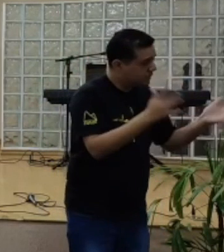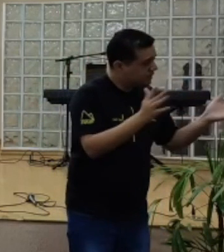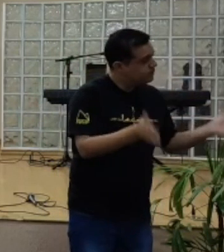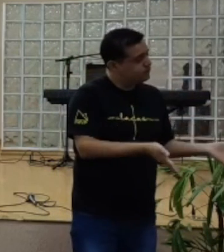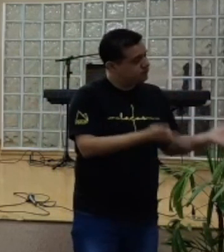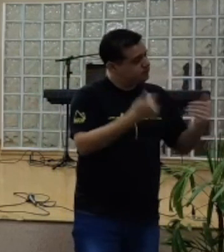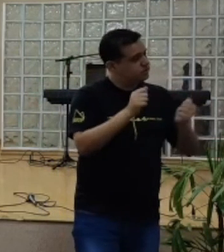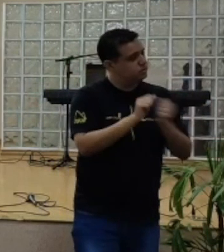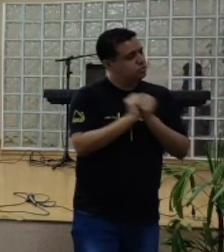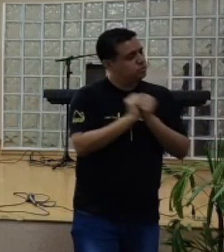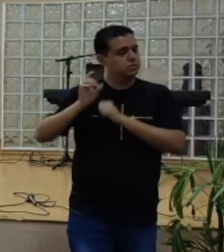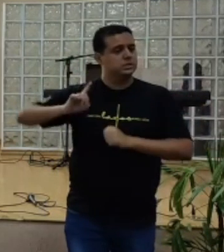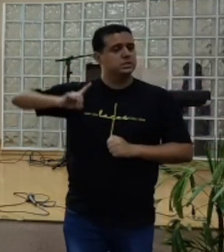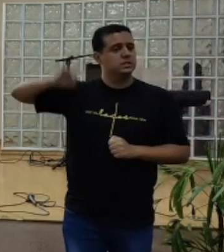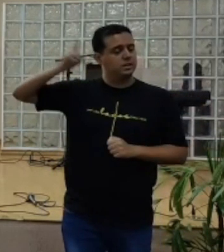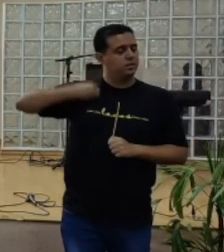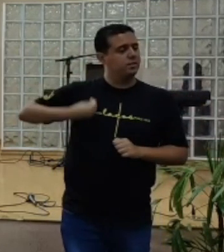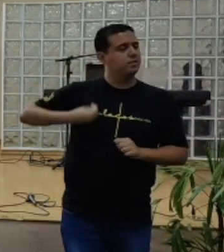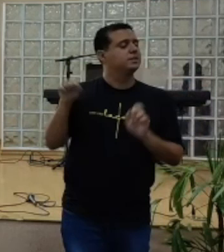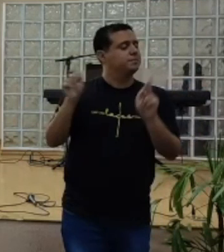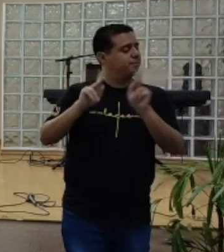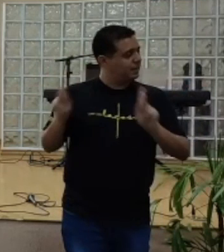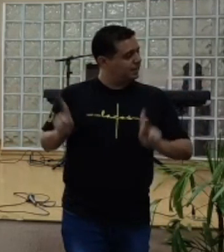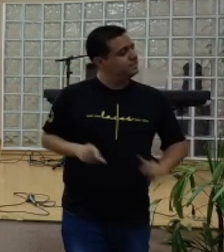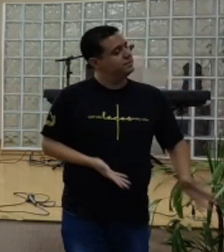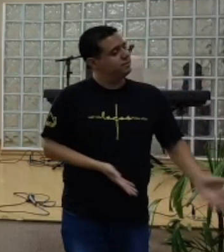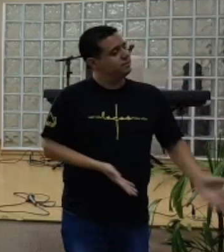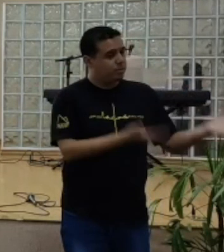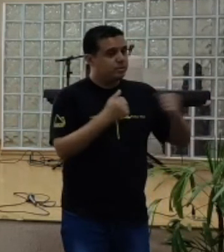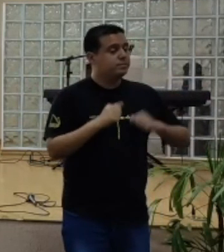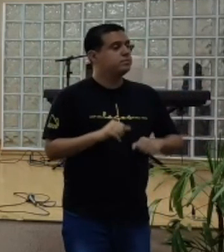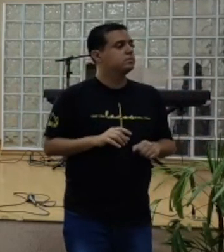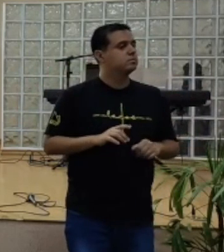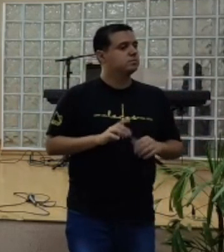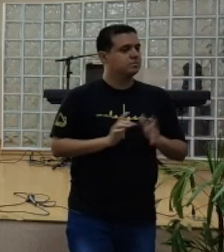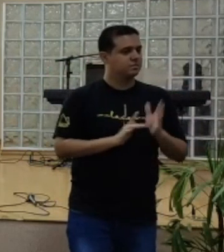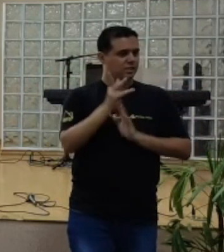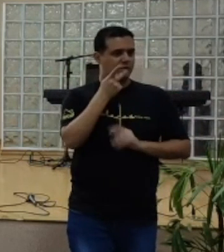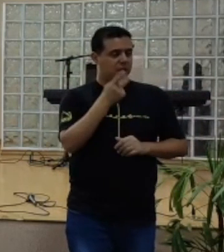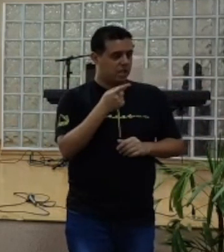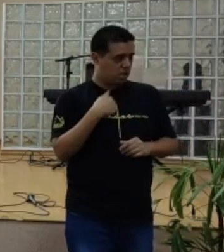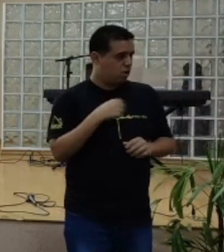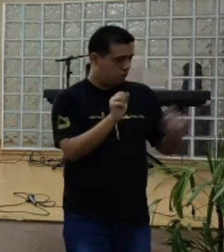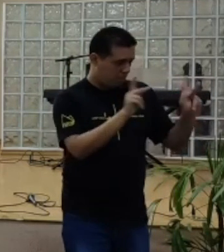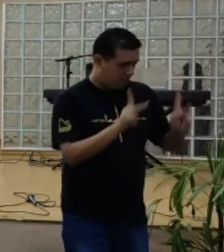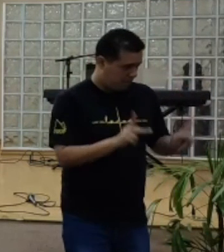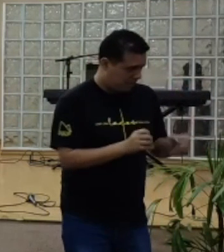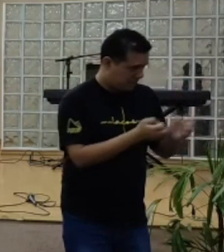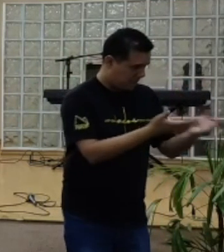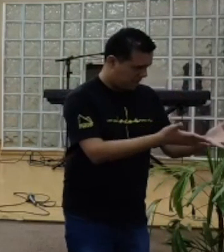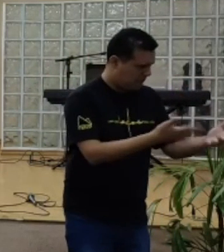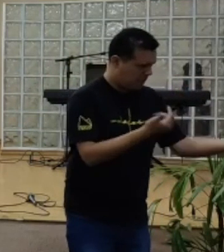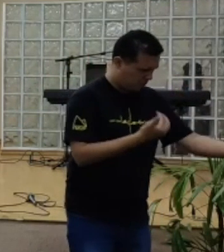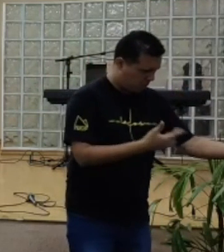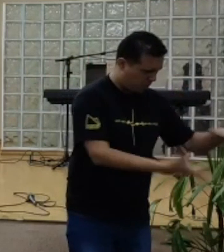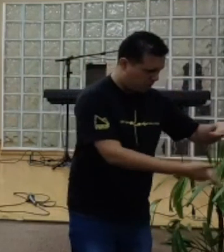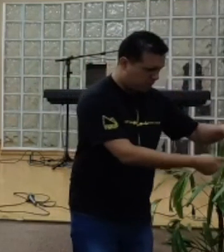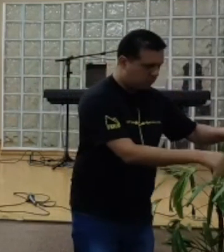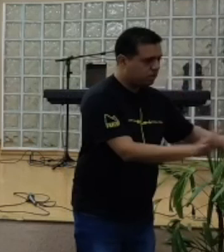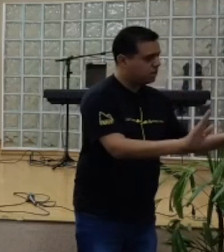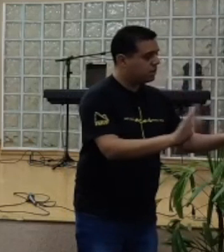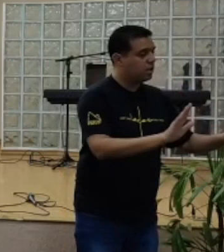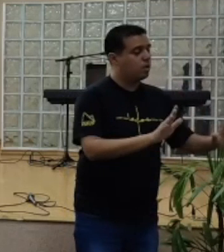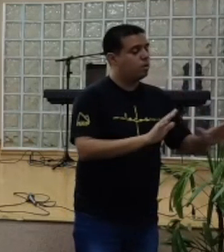que dá essa vida de paz. Minha paz vos dou, não como o mundo. uma paz que inunda o coração, que nos